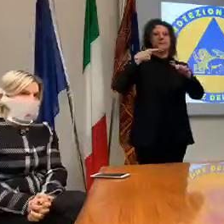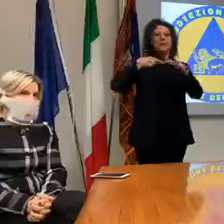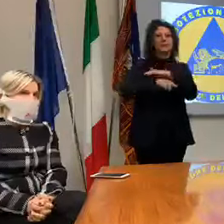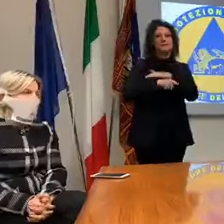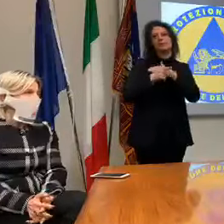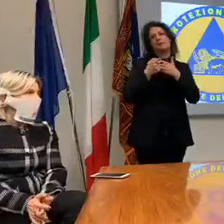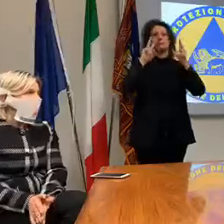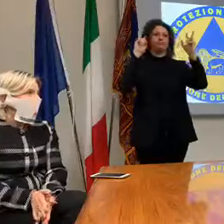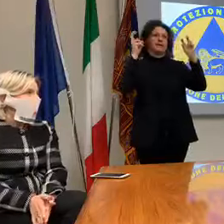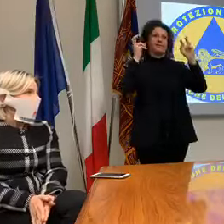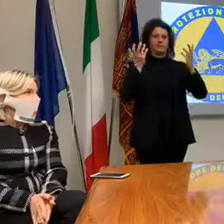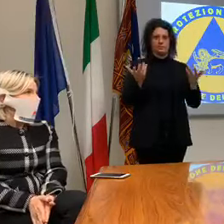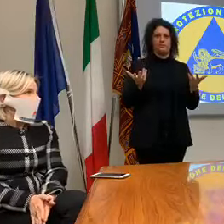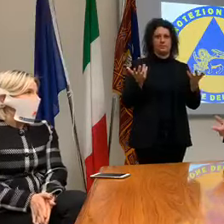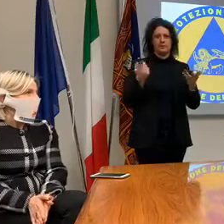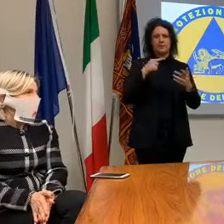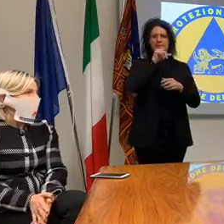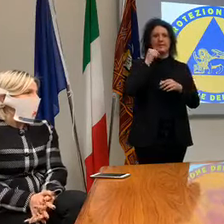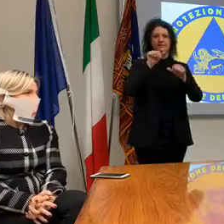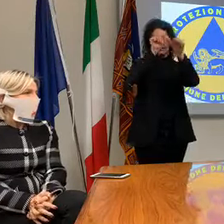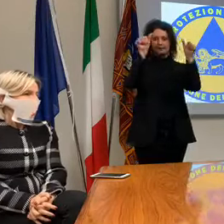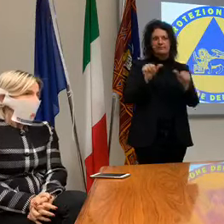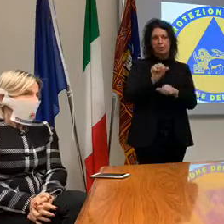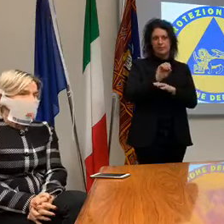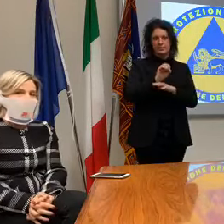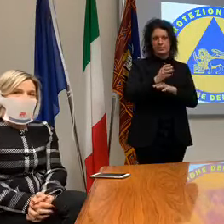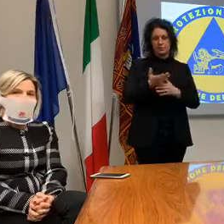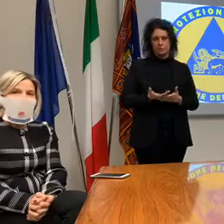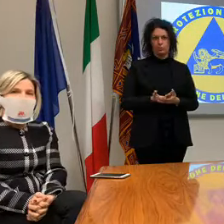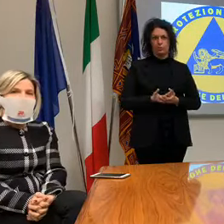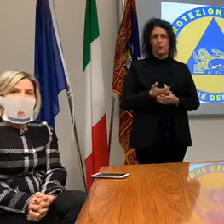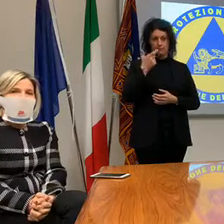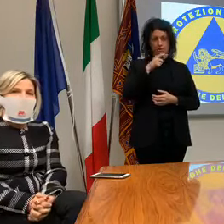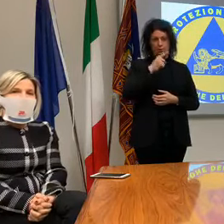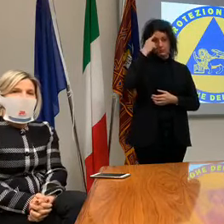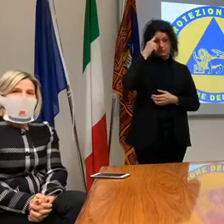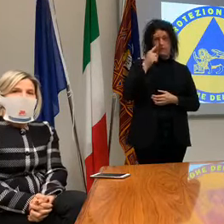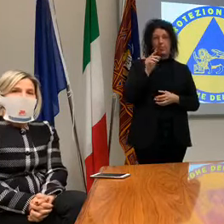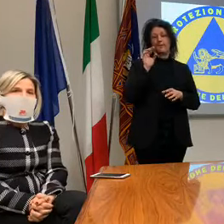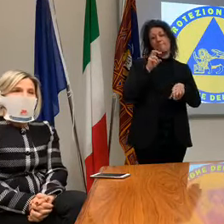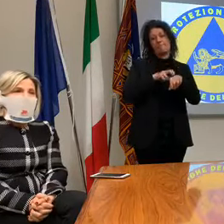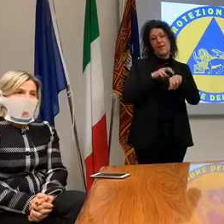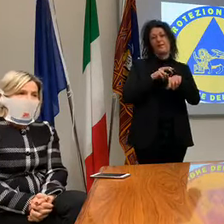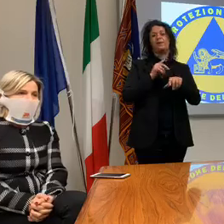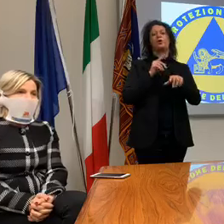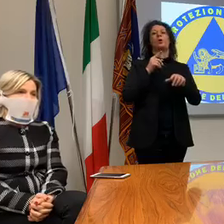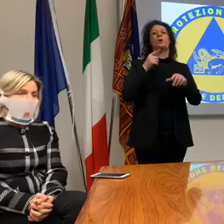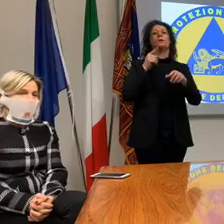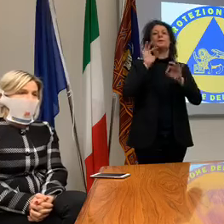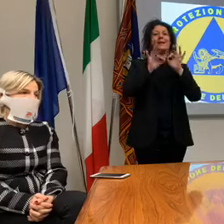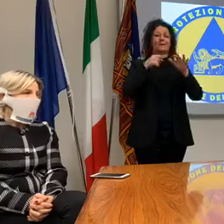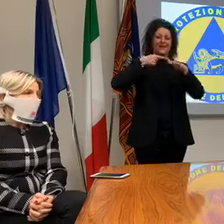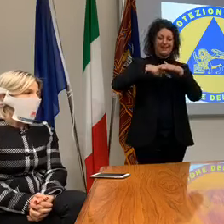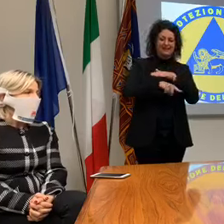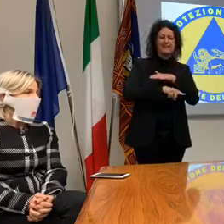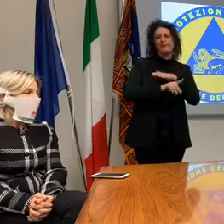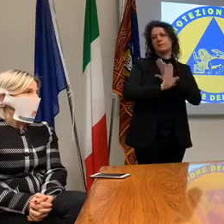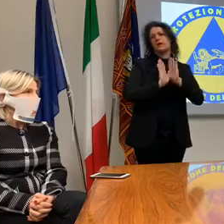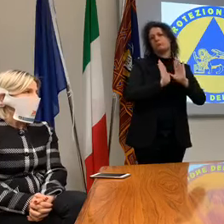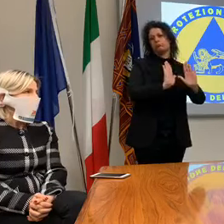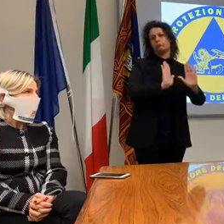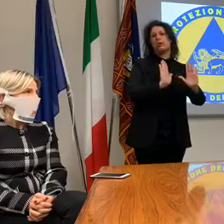fra virgolette da trincea, cioè non è, cioè intensivista è un'altra roba. Però insomma, vi ricordo che in Lombardia leggevo